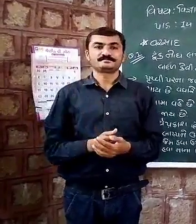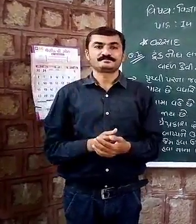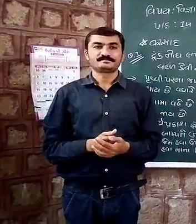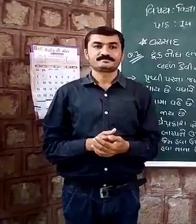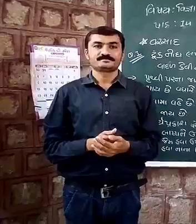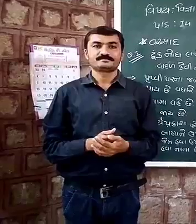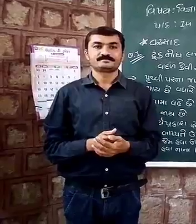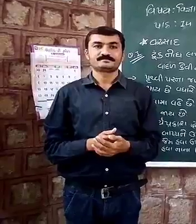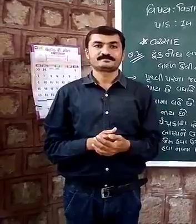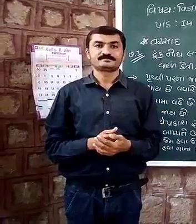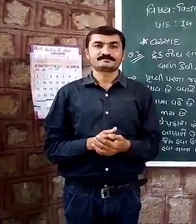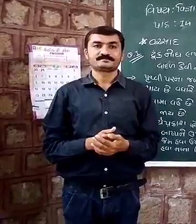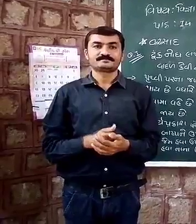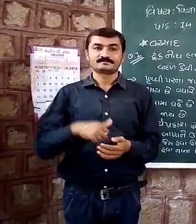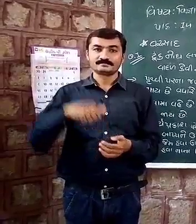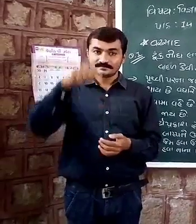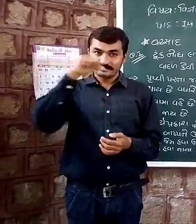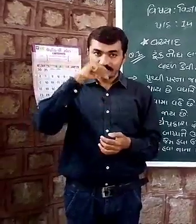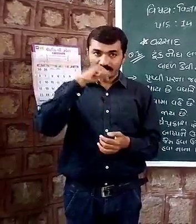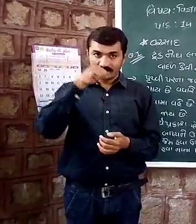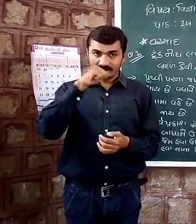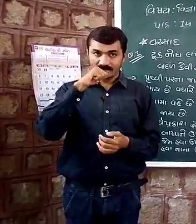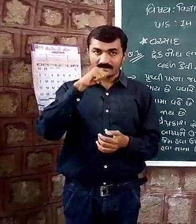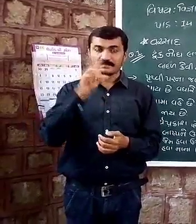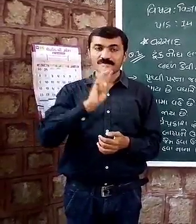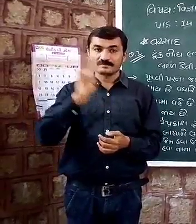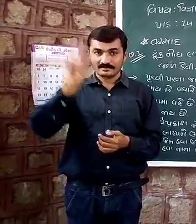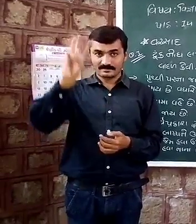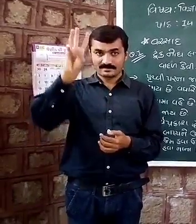આ રીતે પાણીની બાષ્પ જૈવિક ક્રિયા દ્વારા